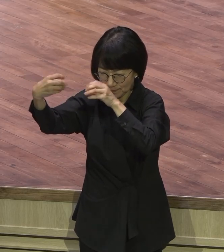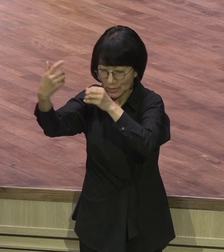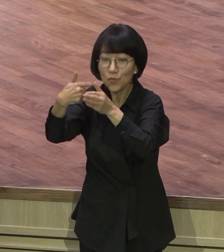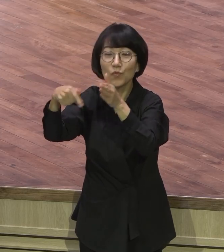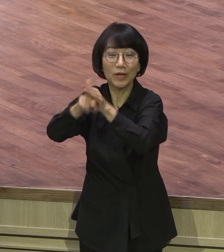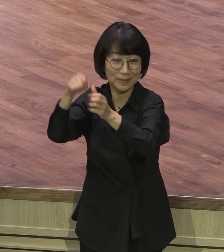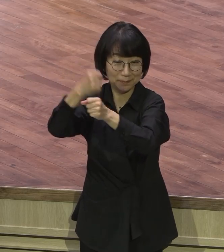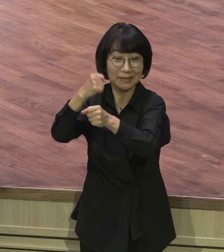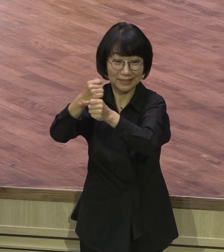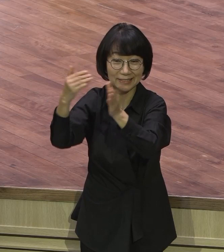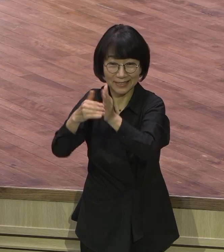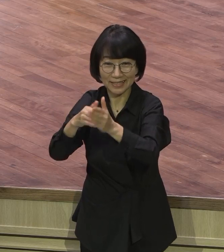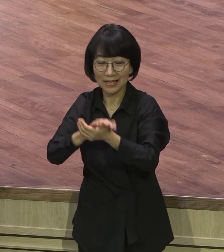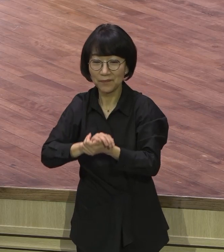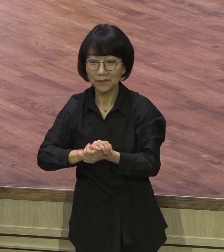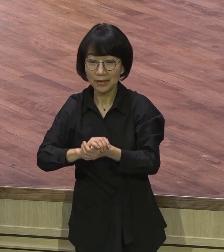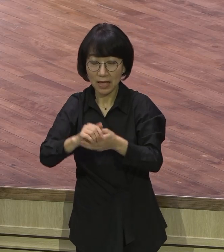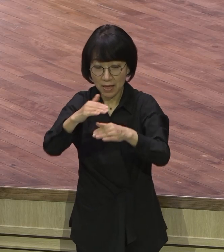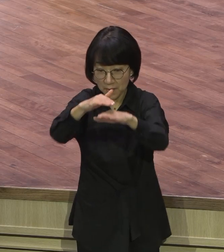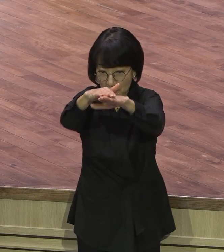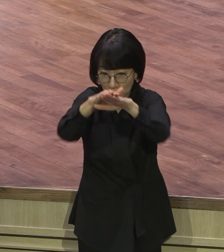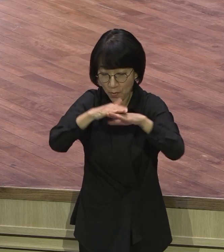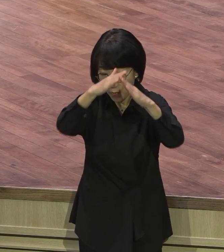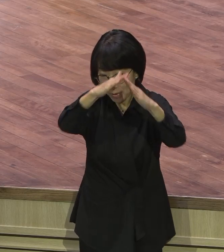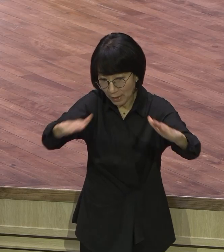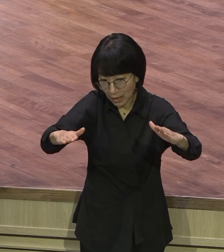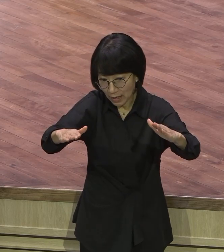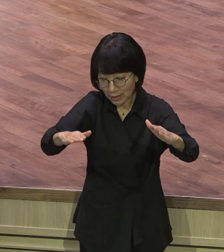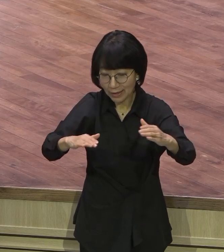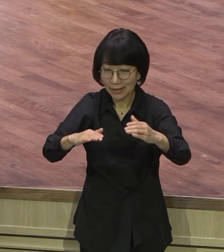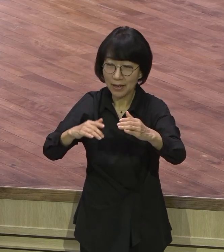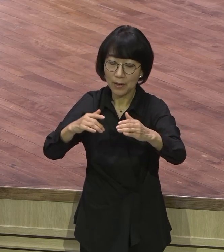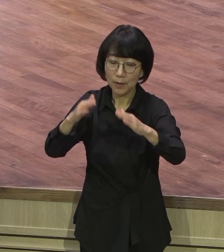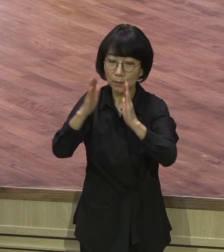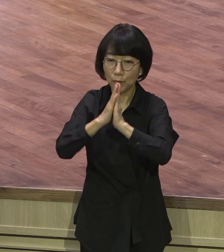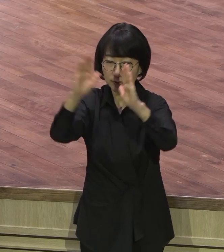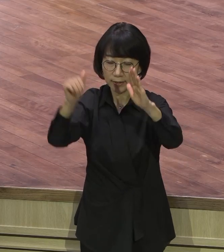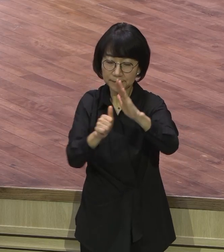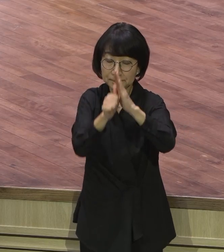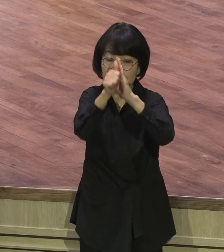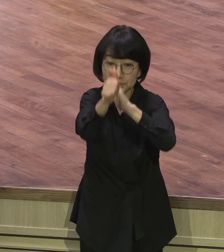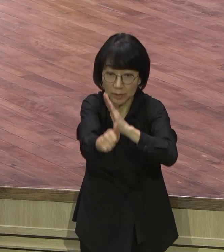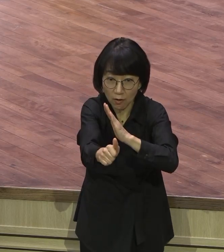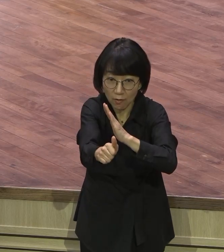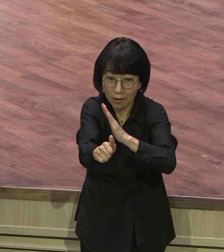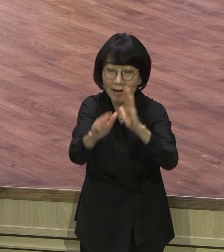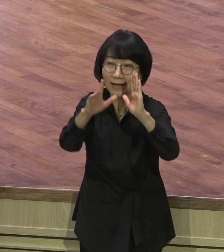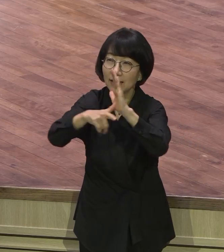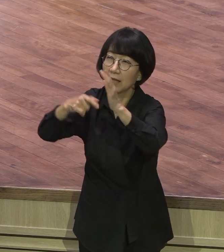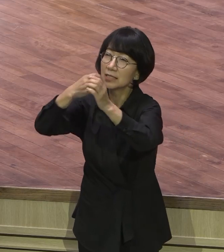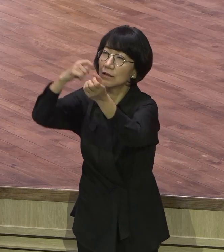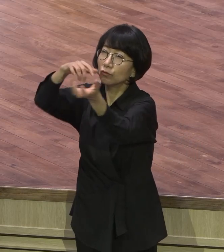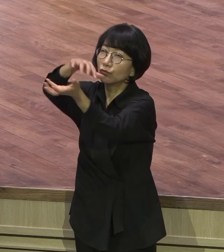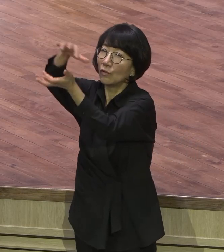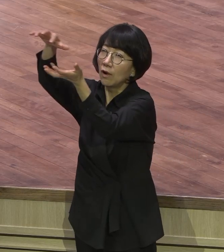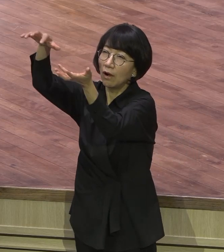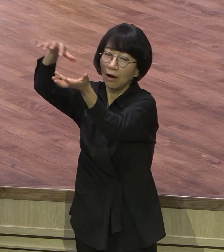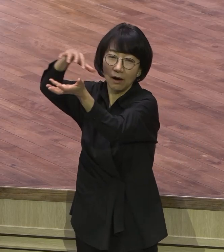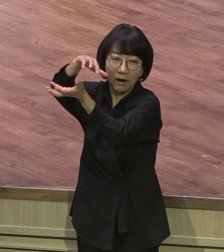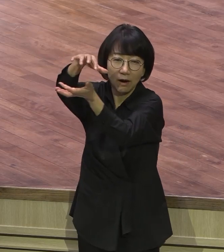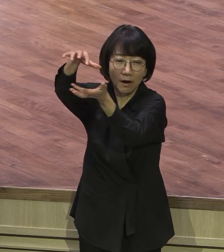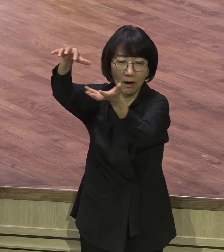이 회막에 들어갈 때에 하나님께 교제하려고 들어갈 때에 구름 기둥이 내려와서 회막문에